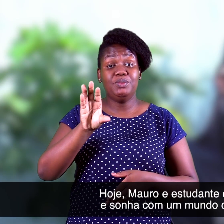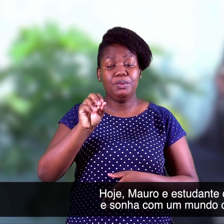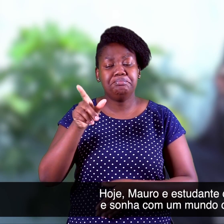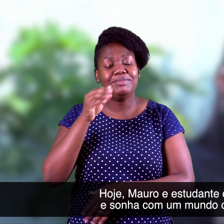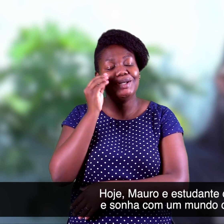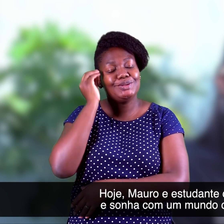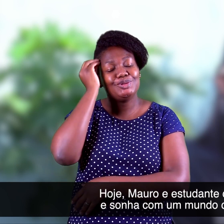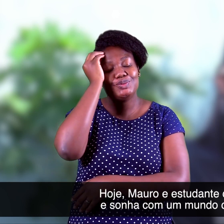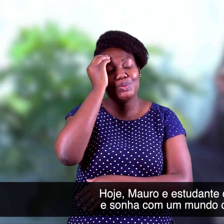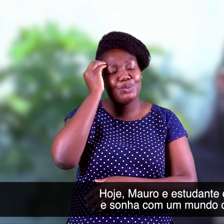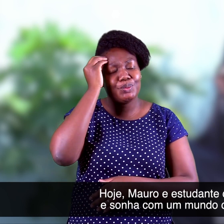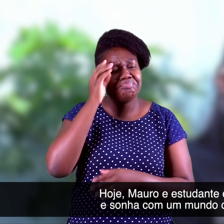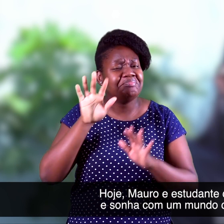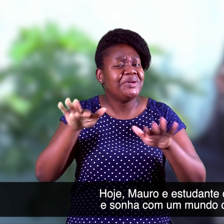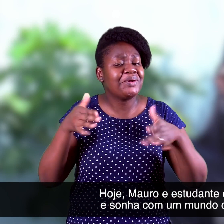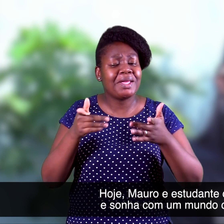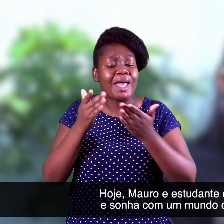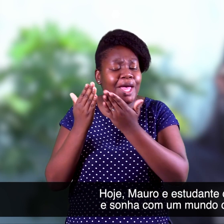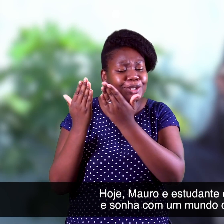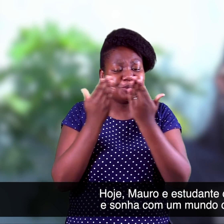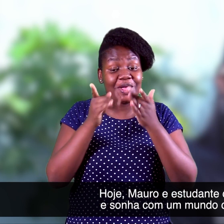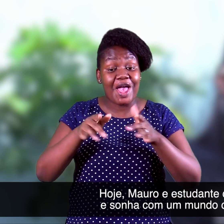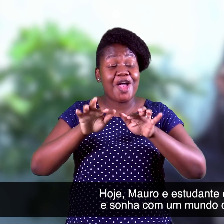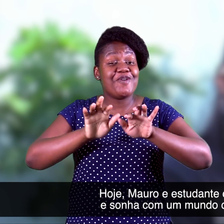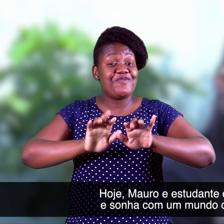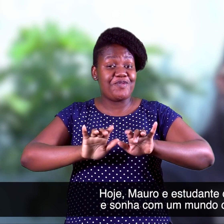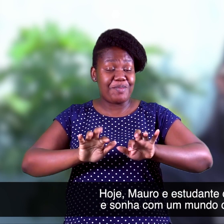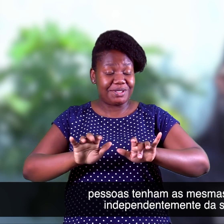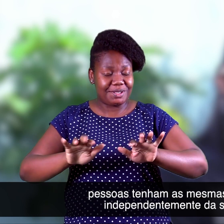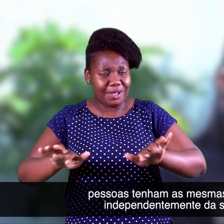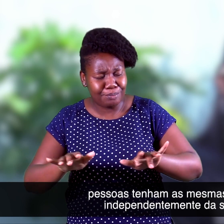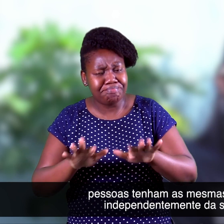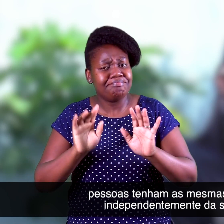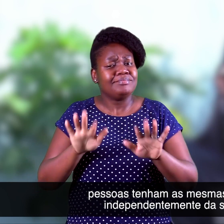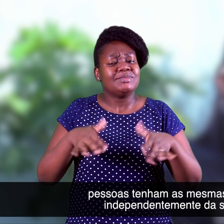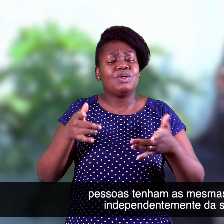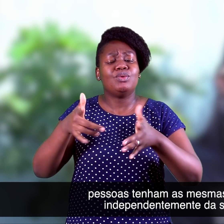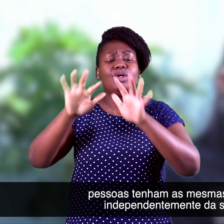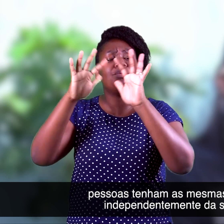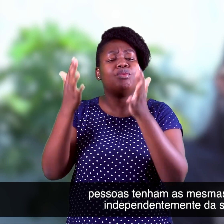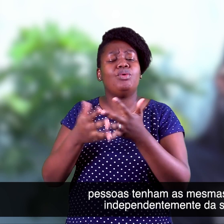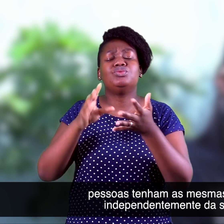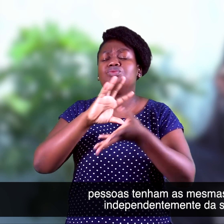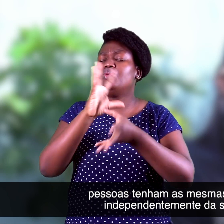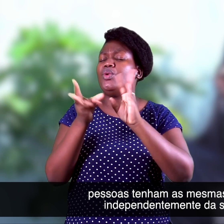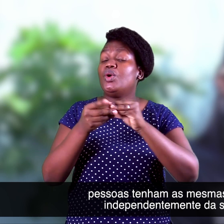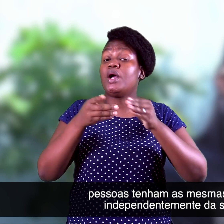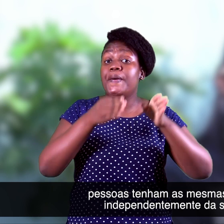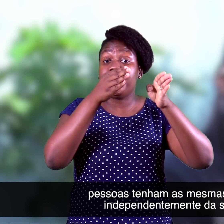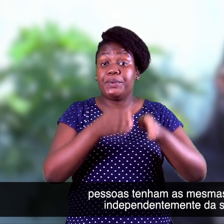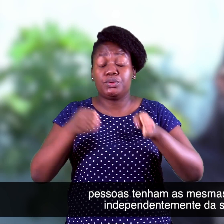Hoje, Mauro é estudante de informática e sonha com um mundo onde todas as pessoas tenham as mesmas possibilidades,